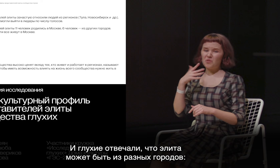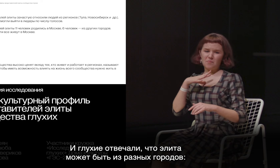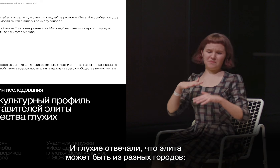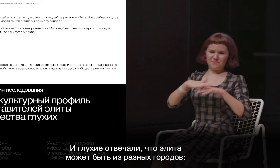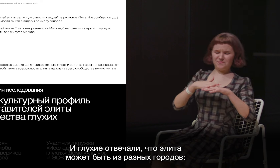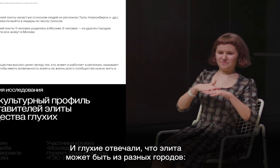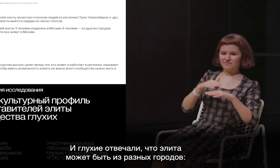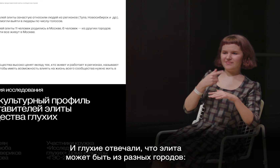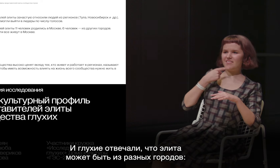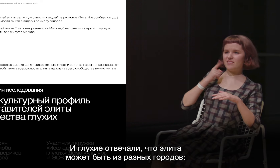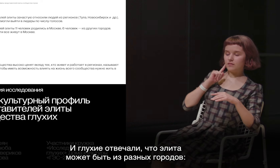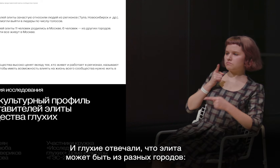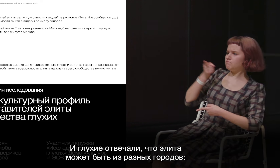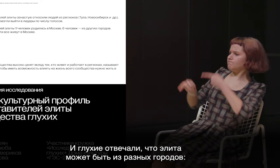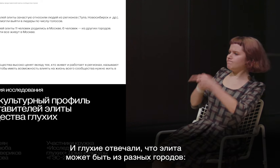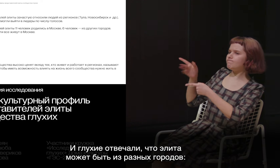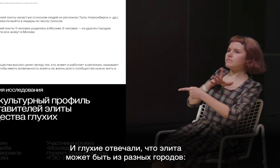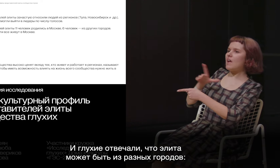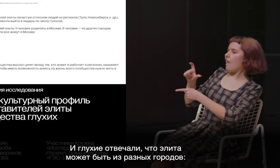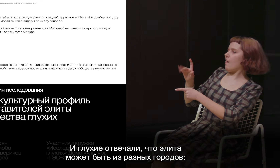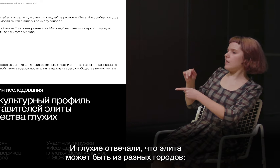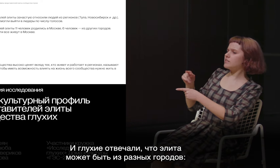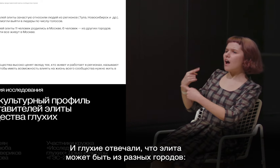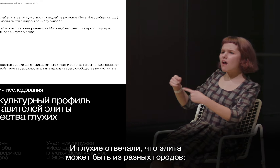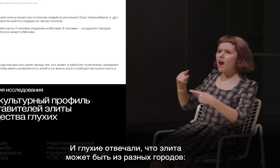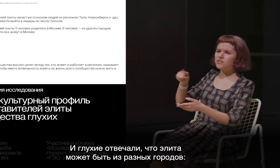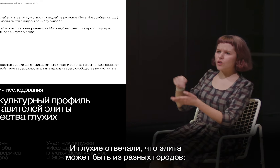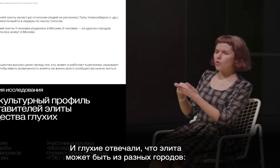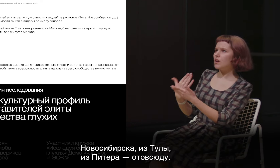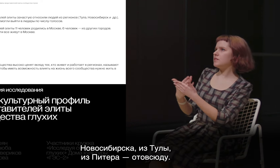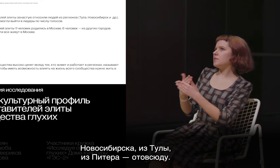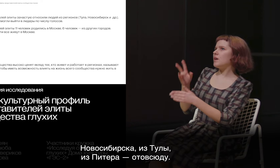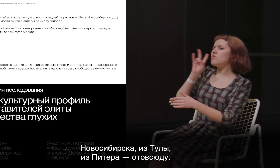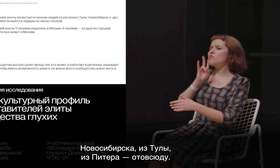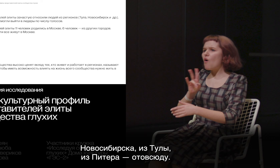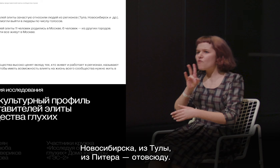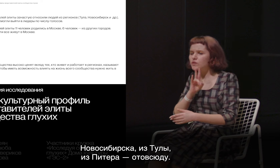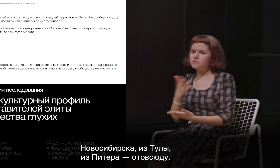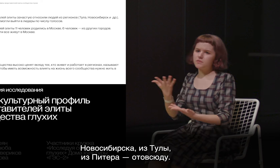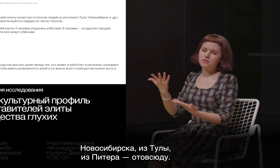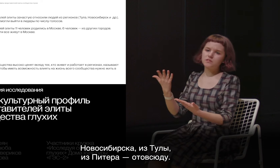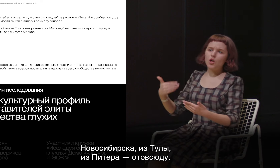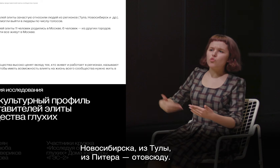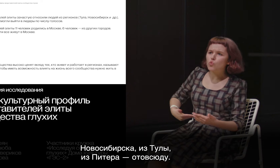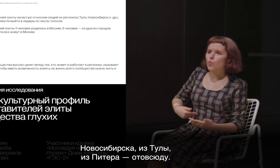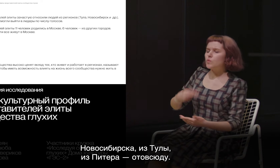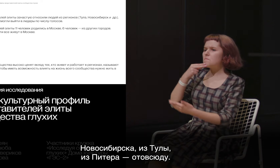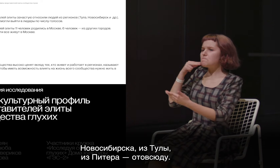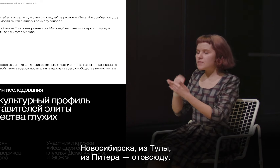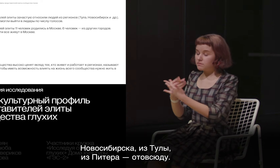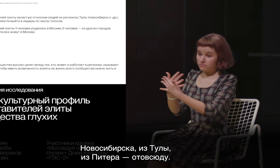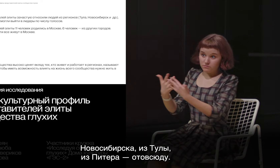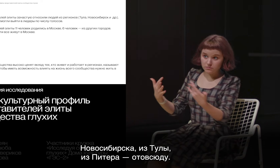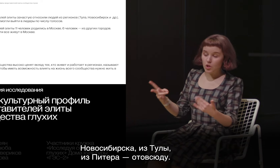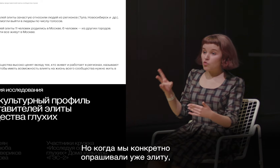который относится к элите. И глухие говорили, что элита может быть из разных городов, из Новосибирска, из Тулы, из